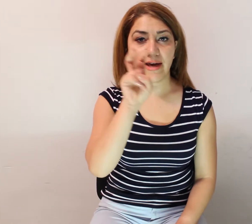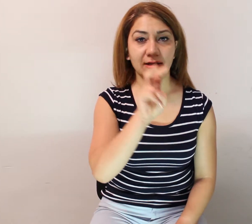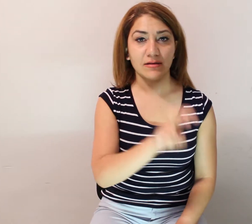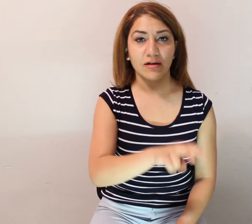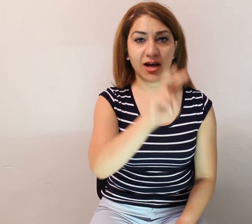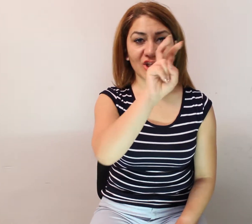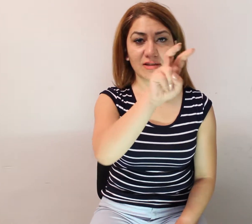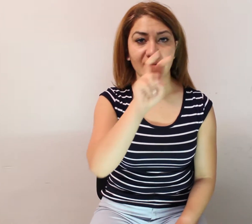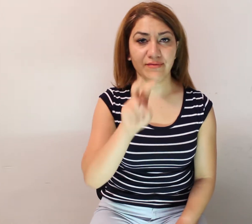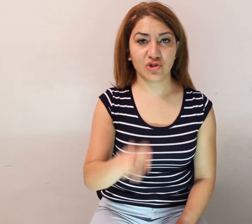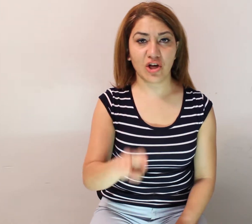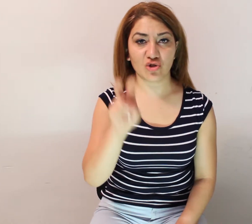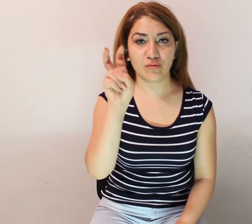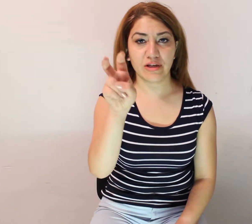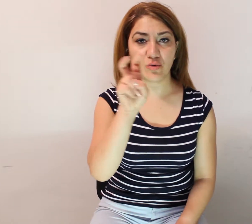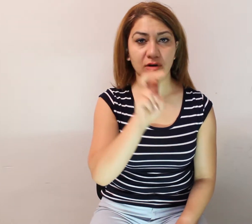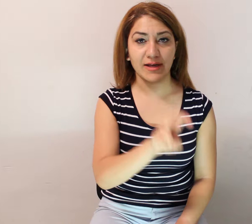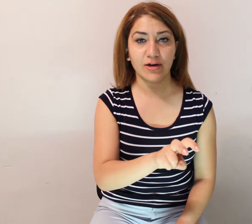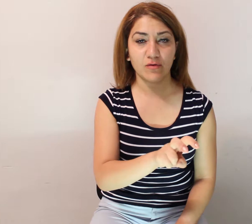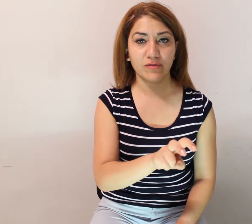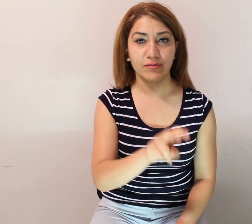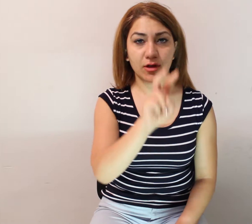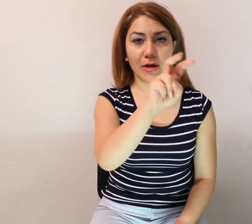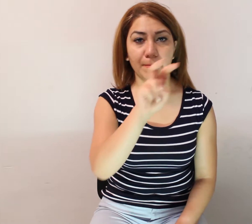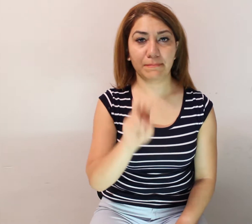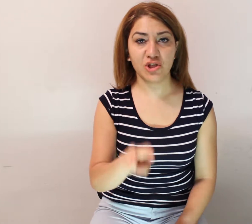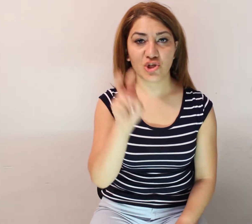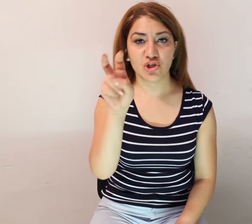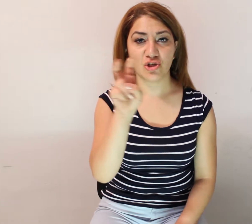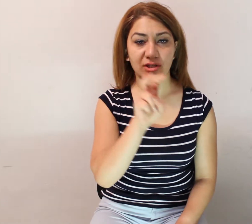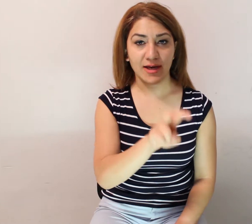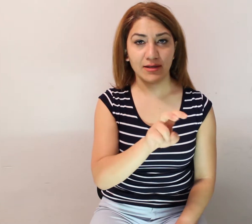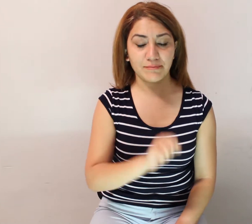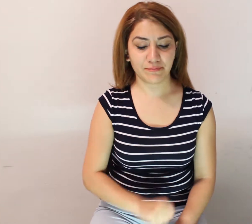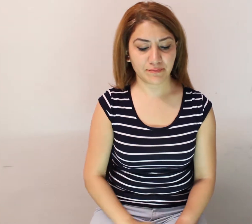Բիշկեք, Խաչաձև շարժում երկու ղերով, Բիշկեք,